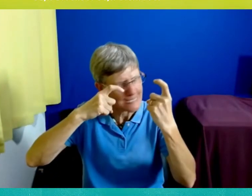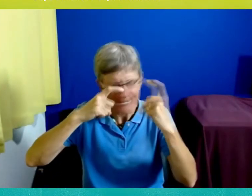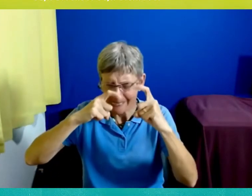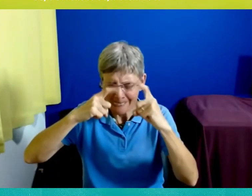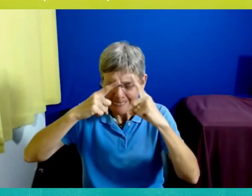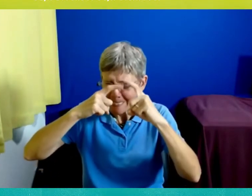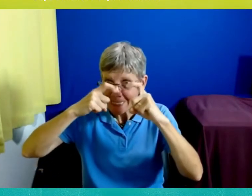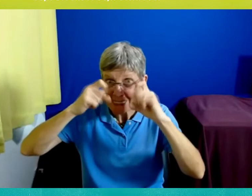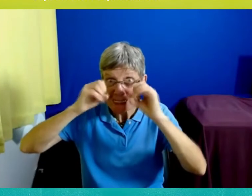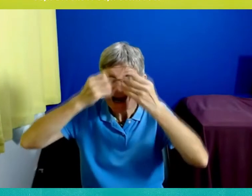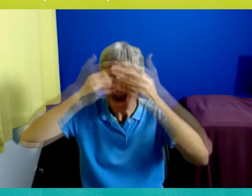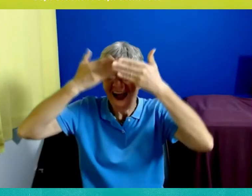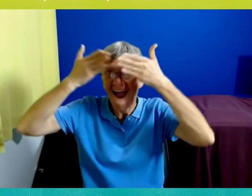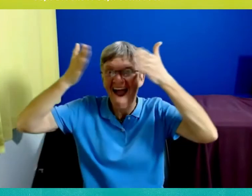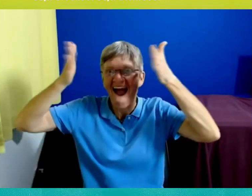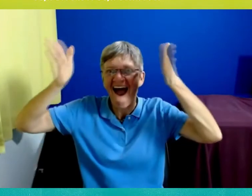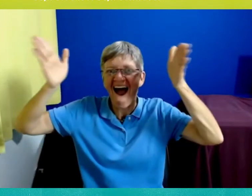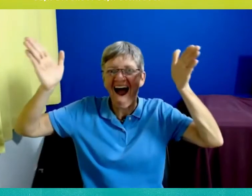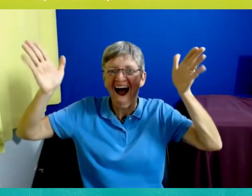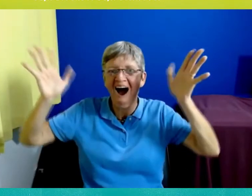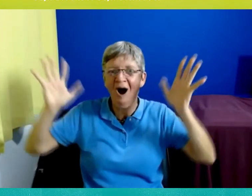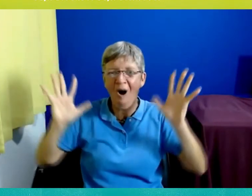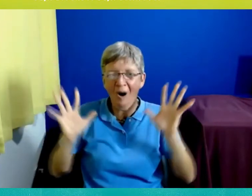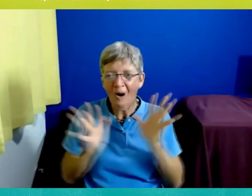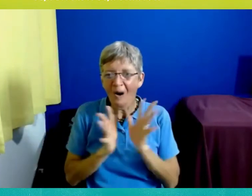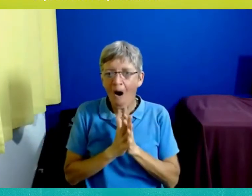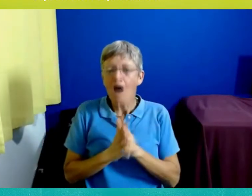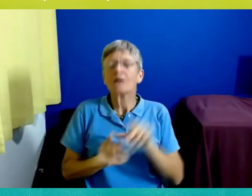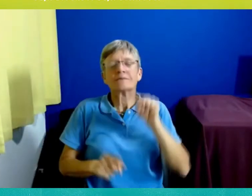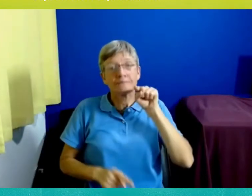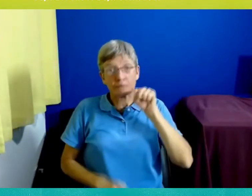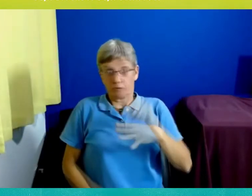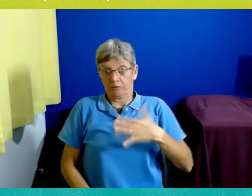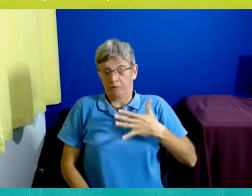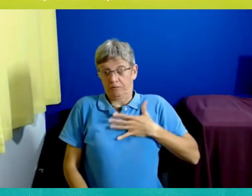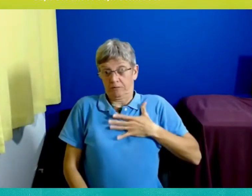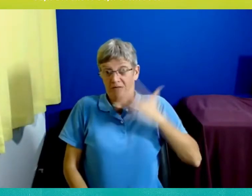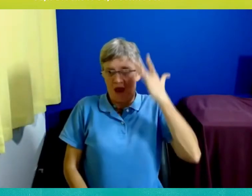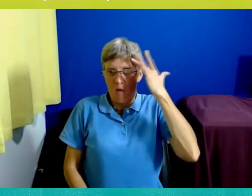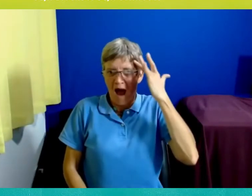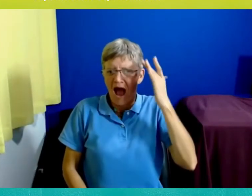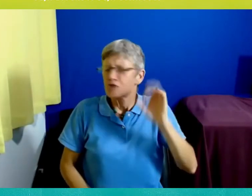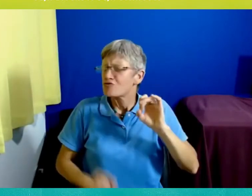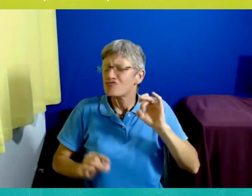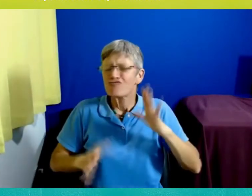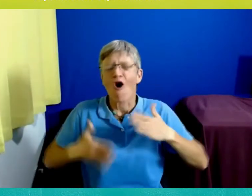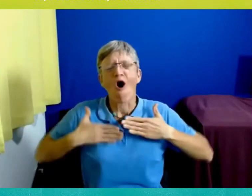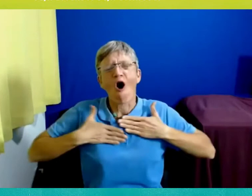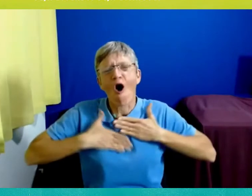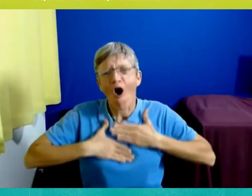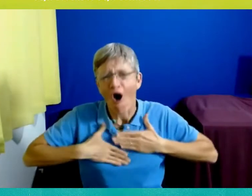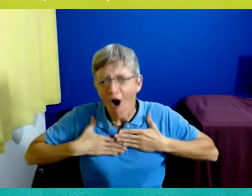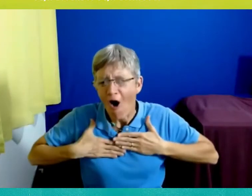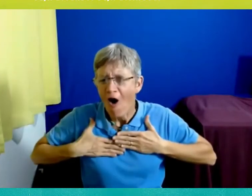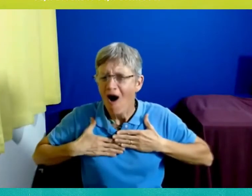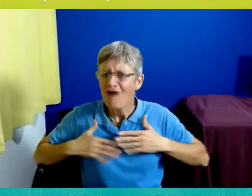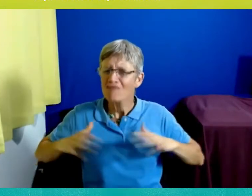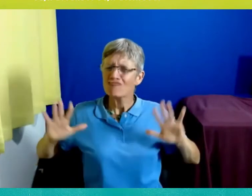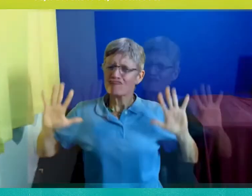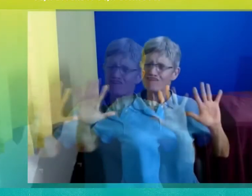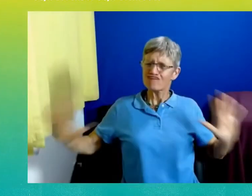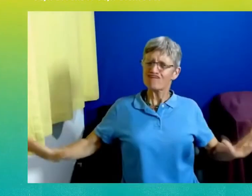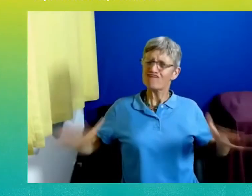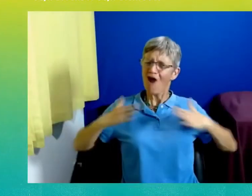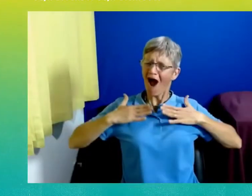essa dificuldade você tem que usar ela para abrir a sua mente, e eu acho